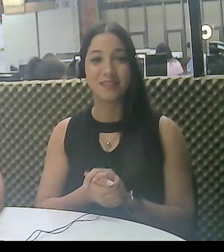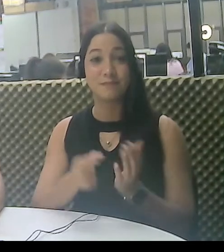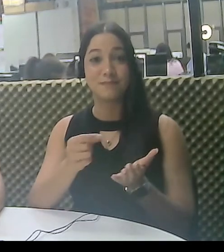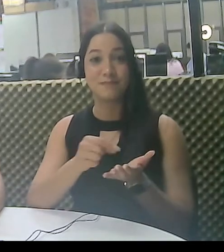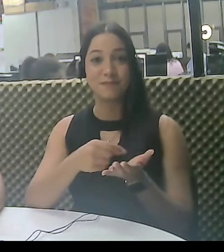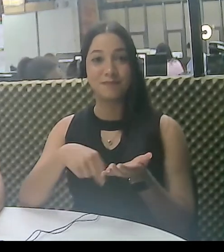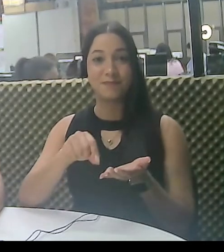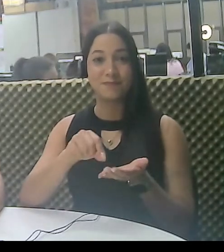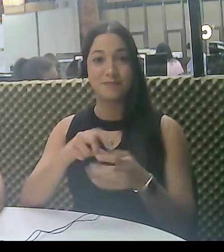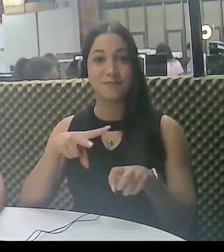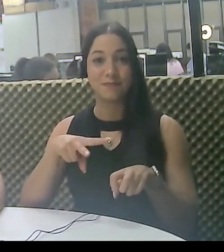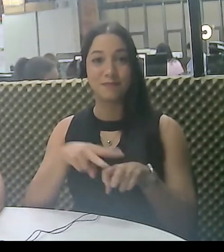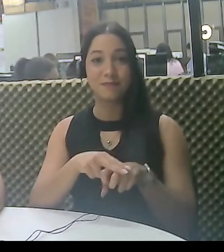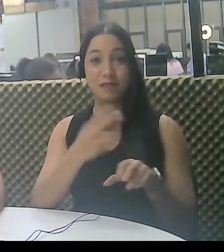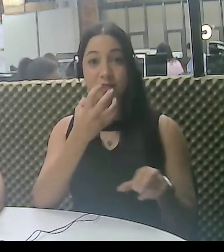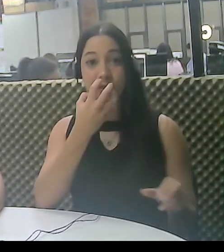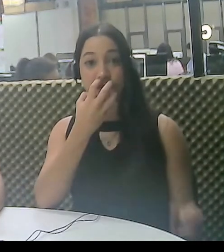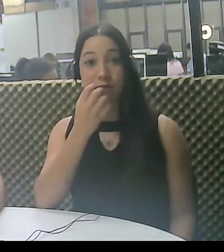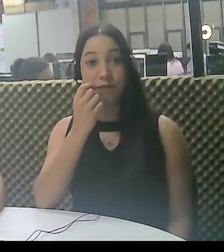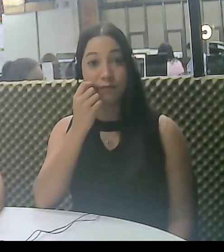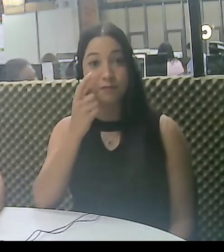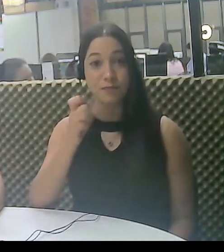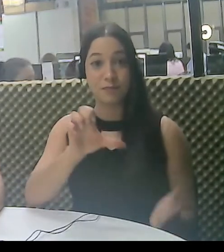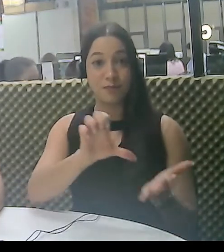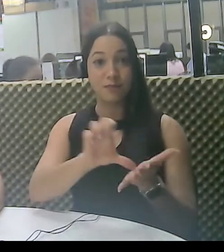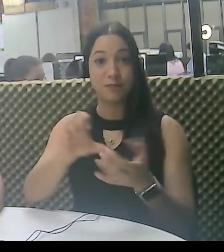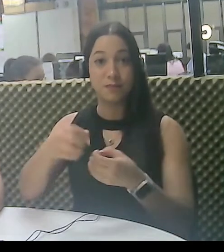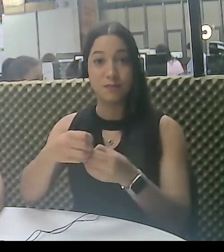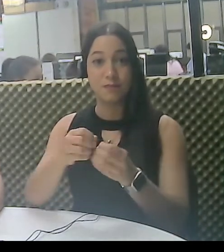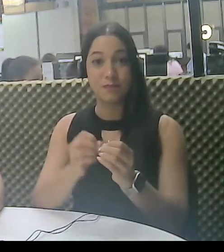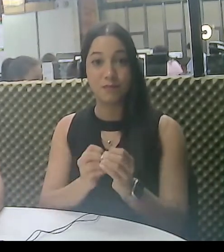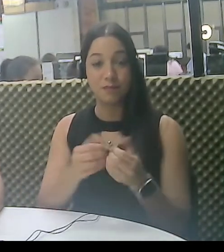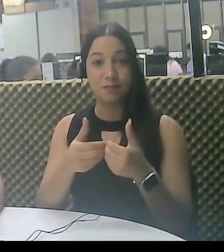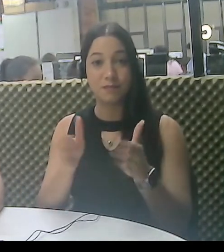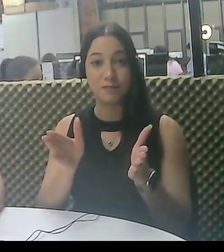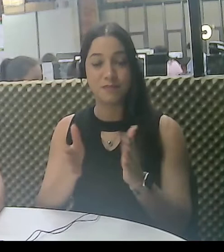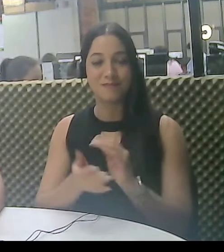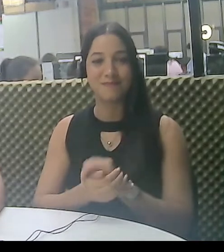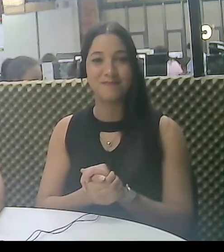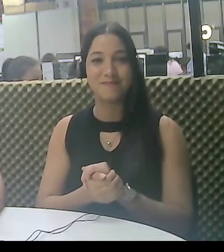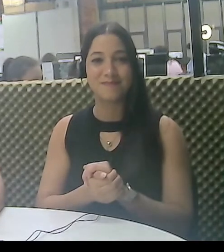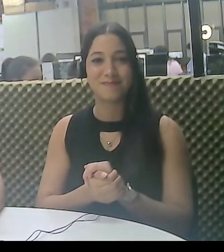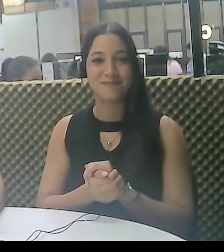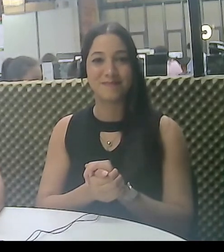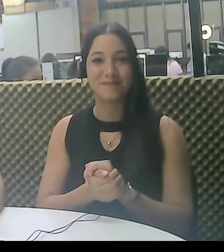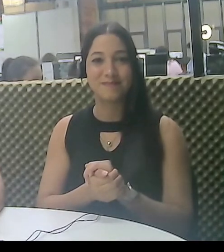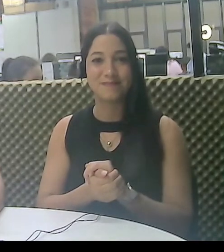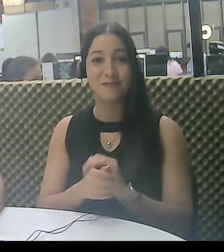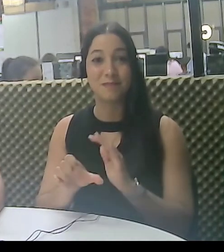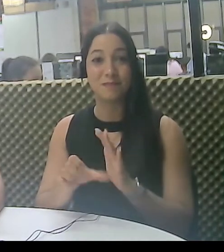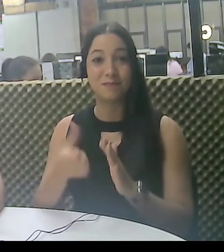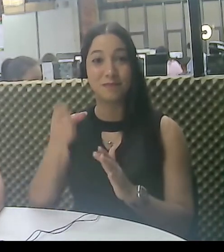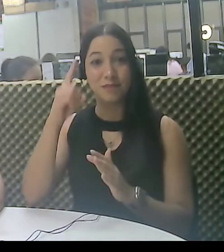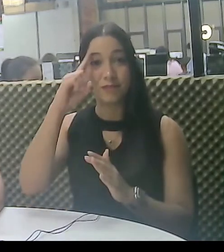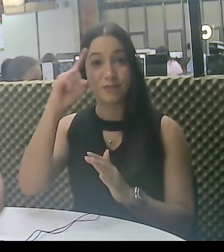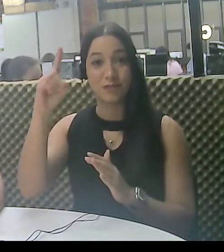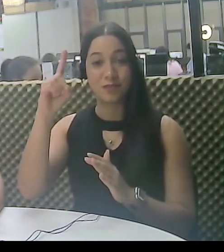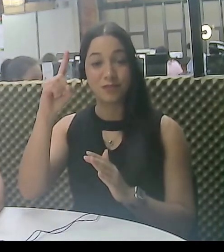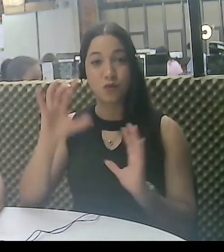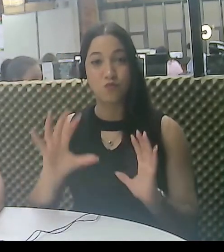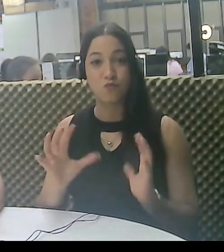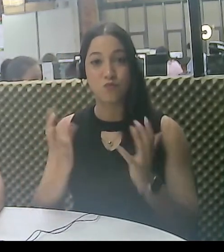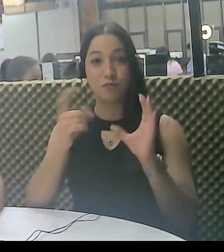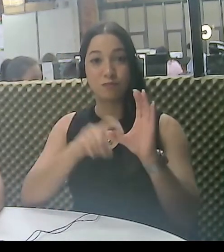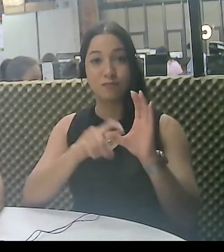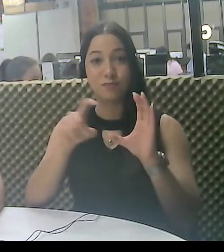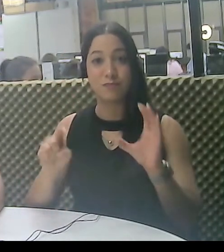Cadastro para castração de cães e gatos nos distritos segue aberto. Primeiro dia do mutirão Dívida Zero atendeu mais